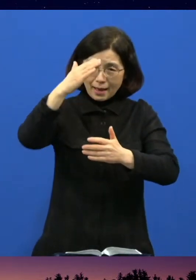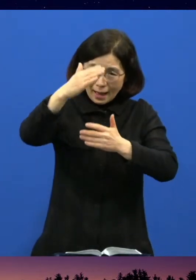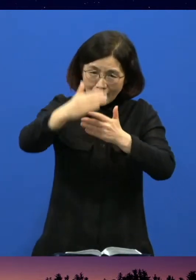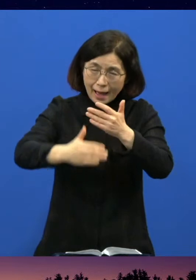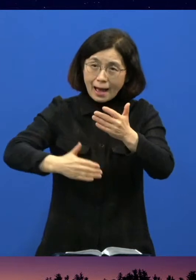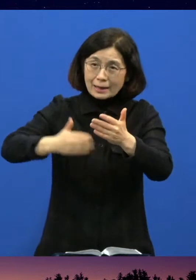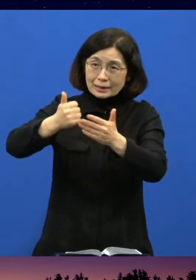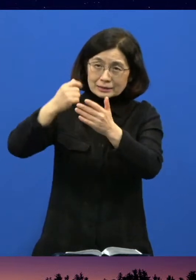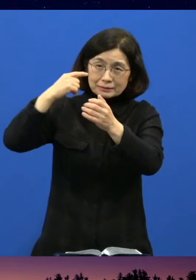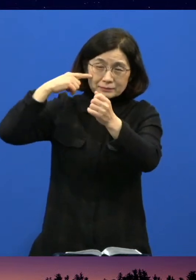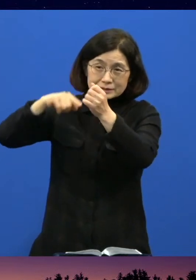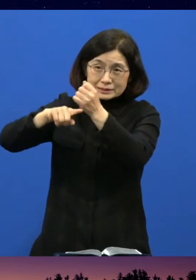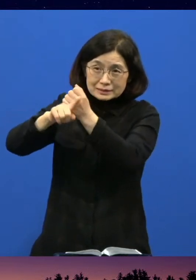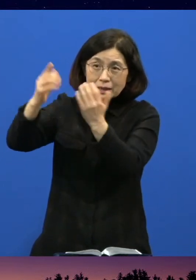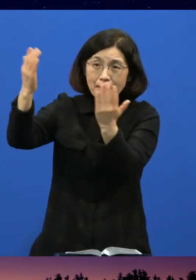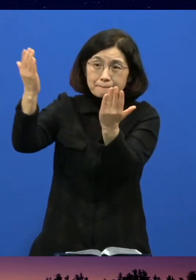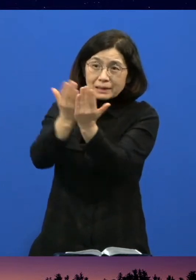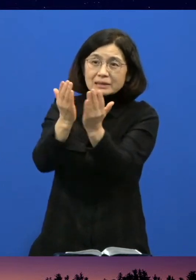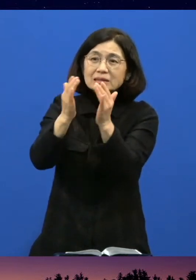변해져가는.